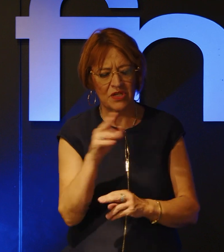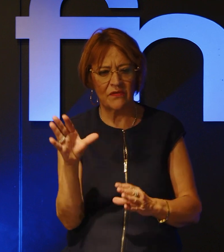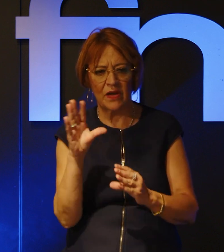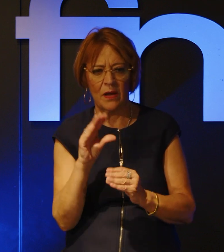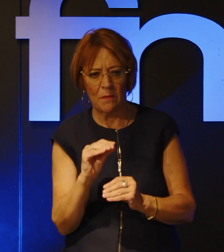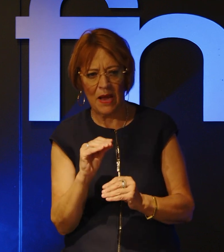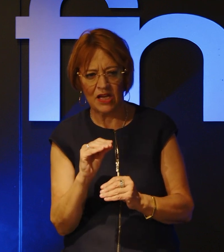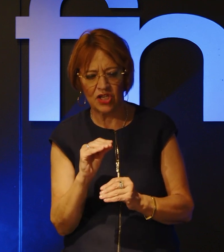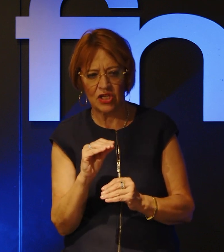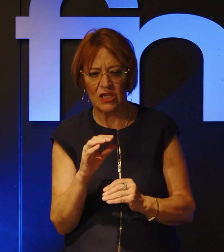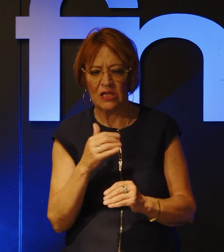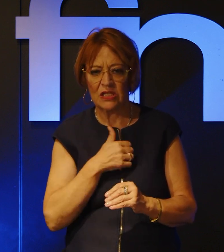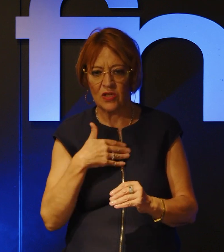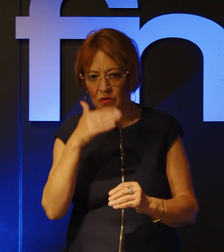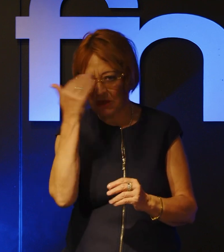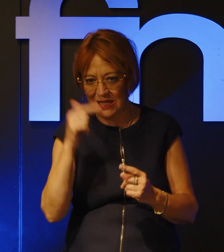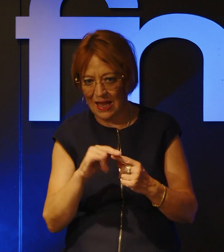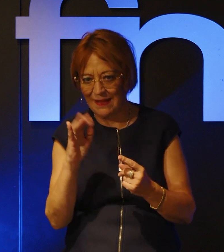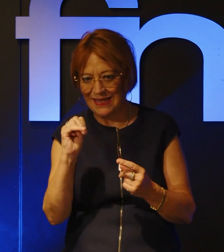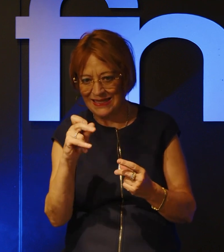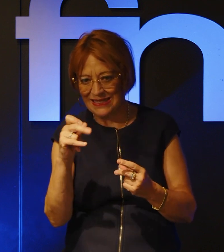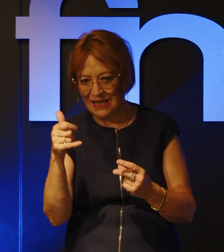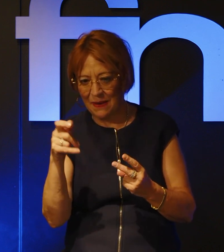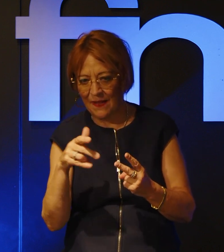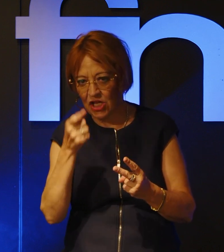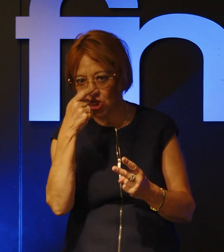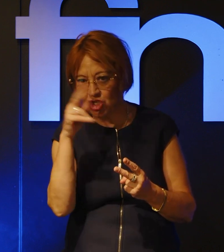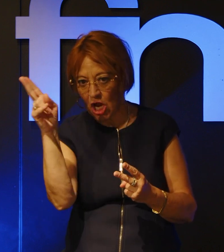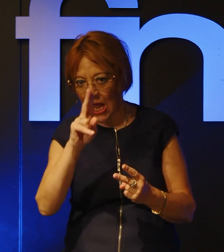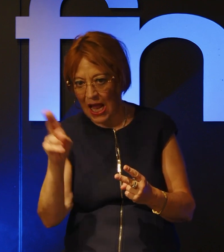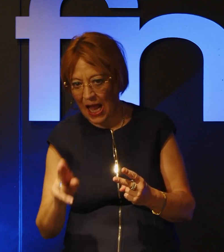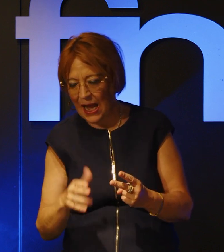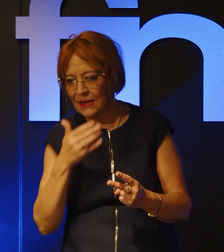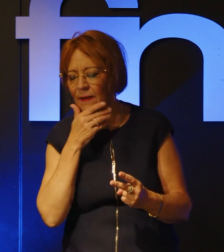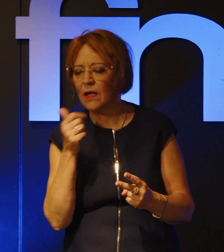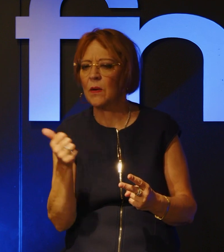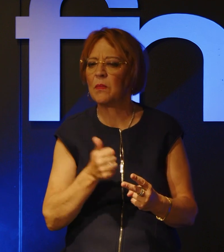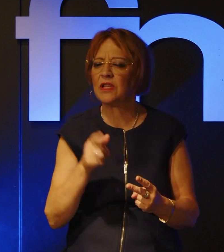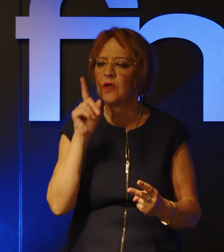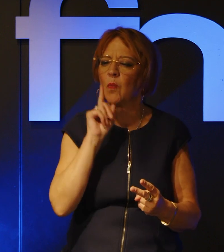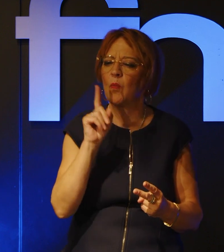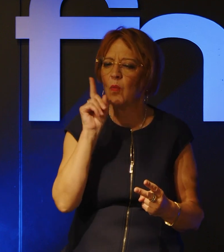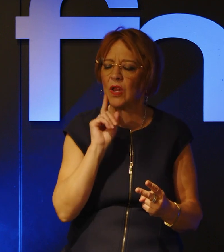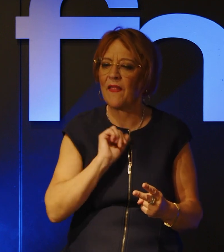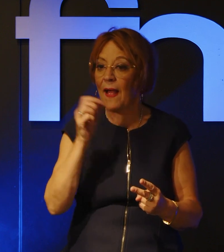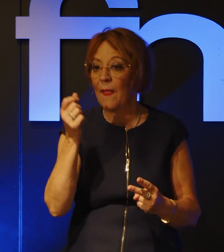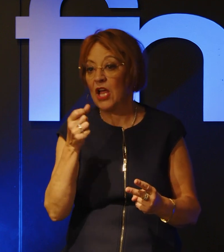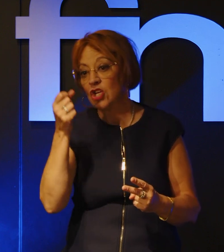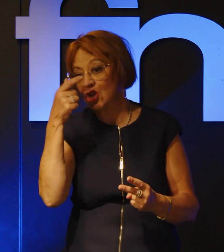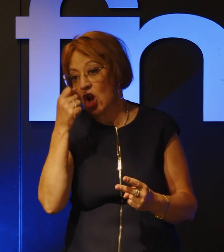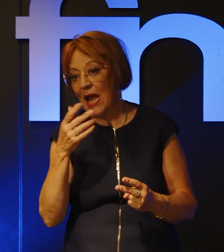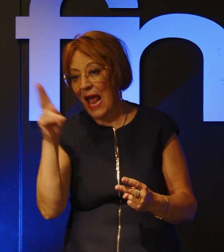Saúde Mental a Isabel da história da arte da beleza e da mulher papel da mulher na história da